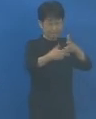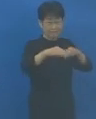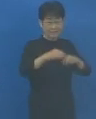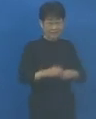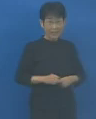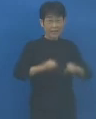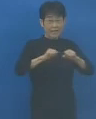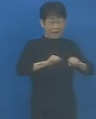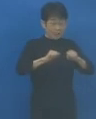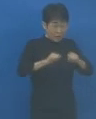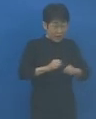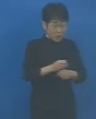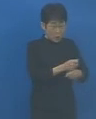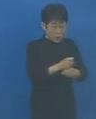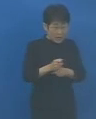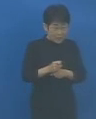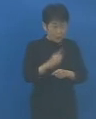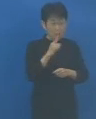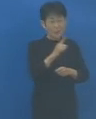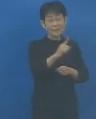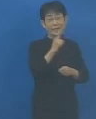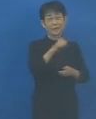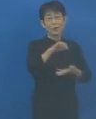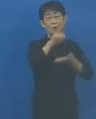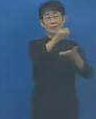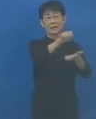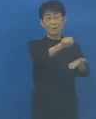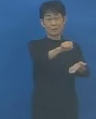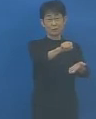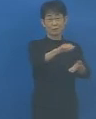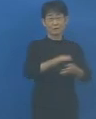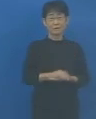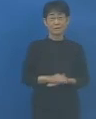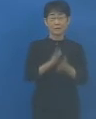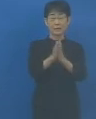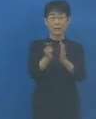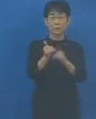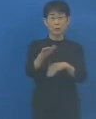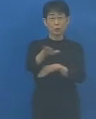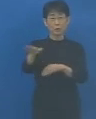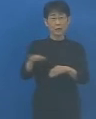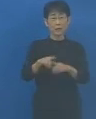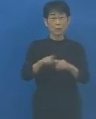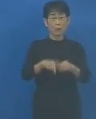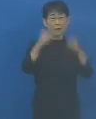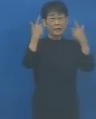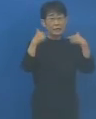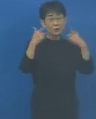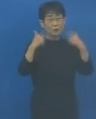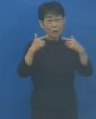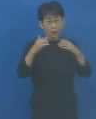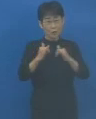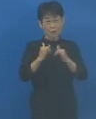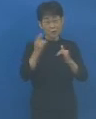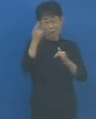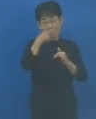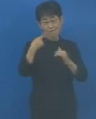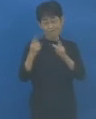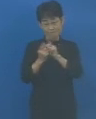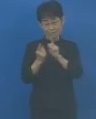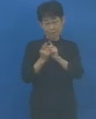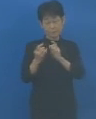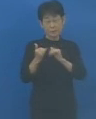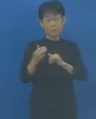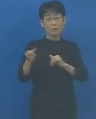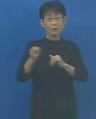。ぜひ県民の皆様には、テレビで、いつものメンバーご家族で、それを